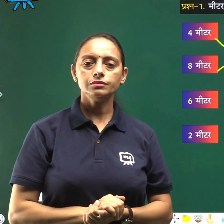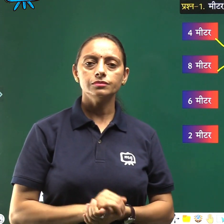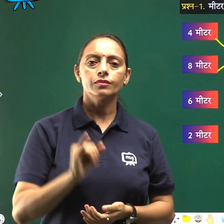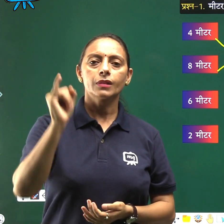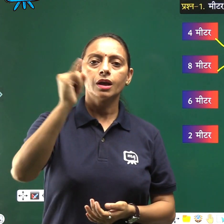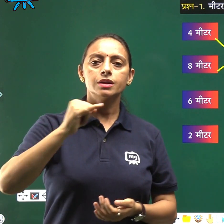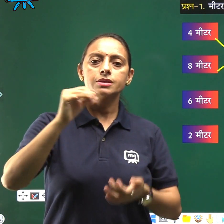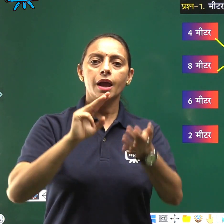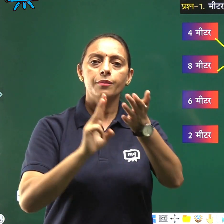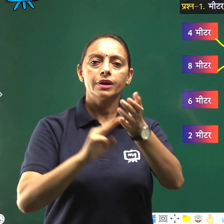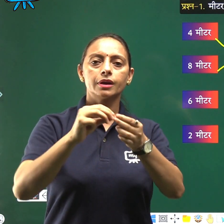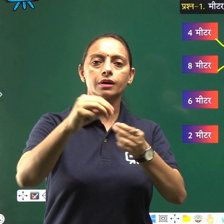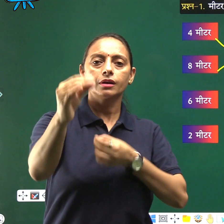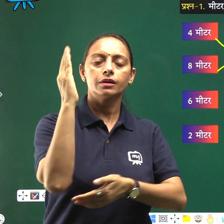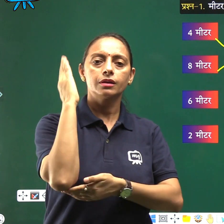6 मीटर को